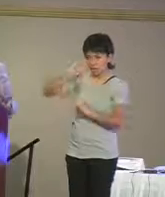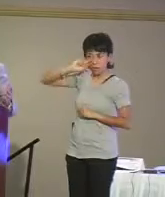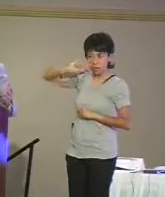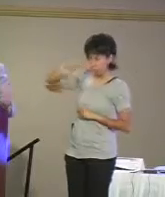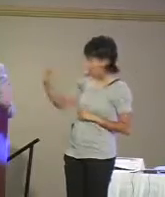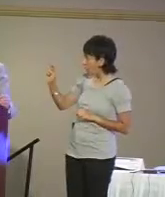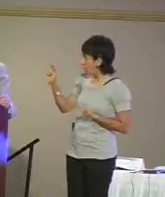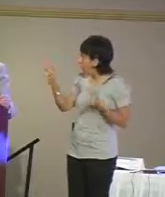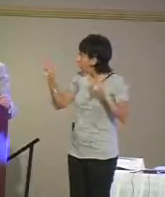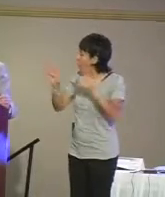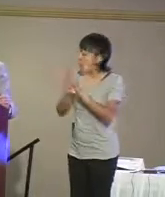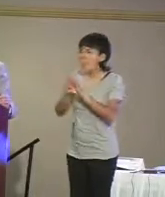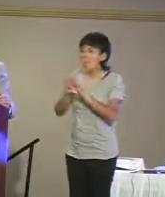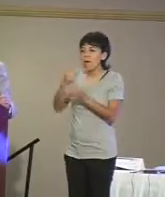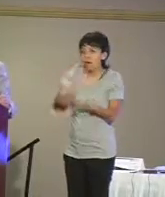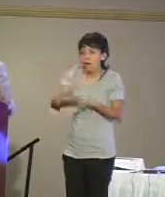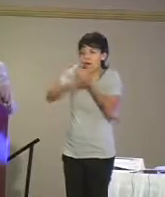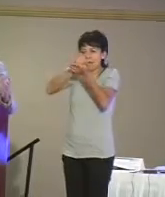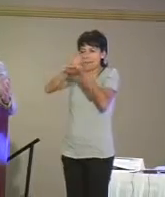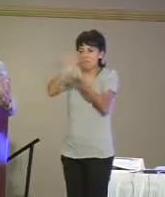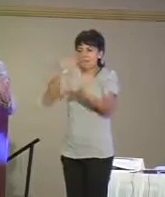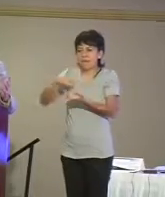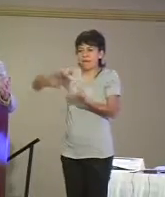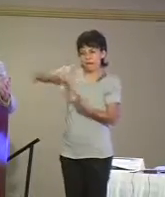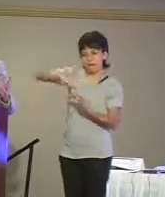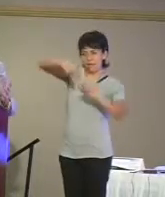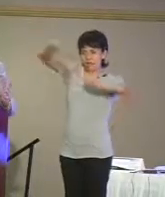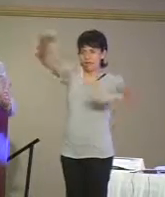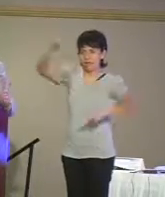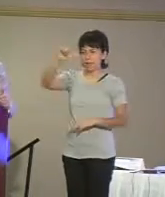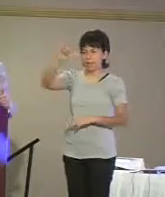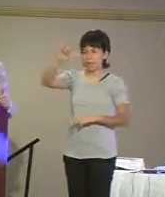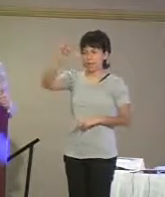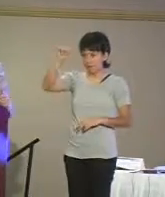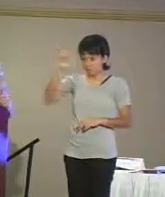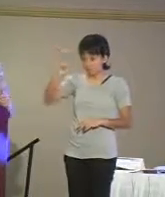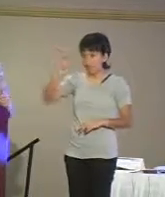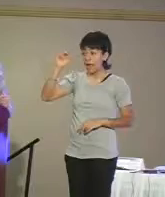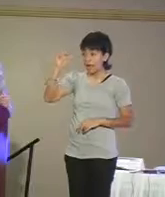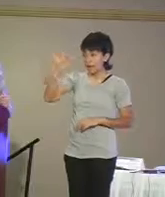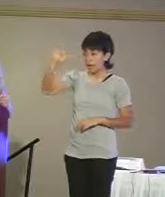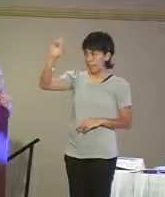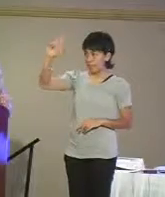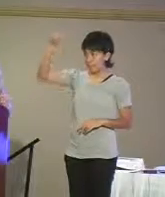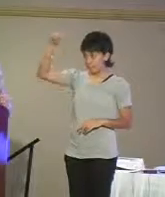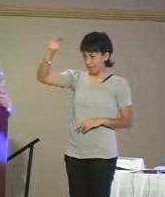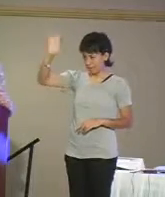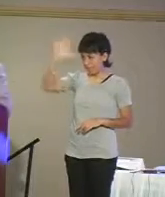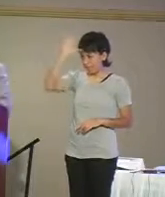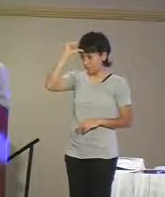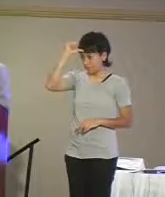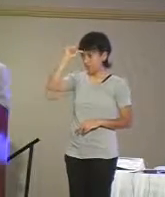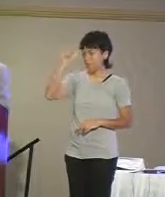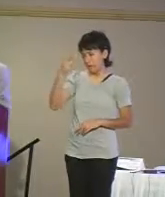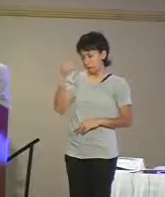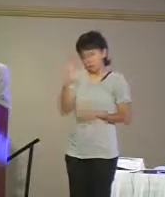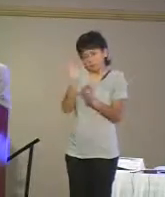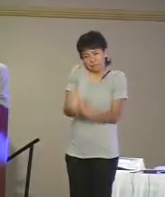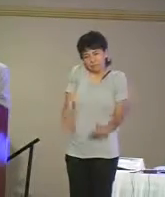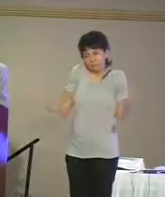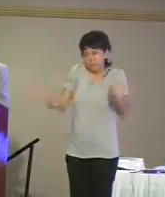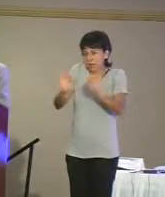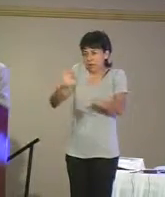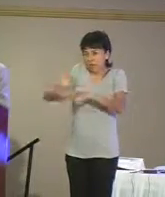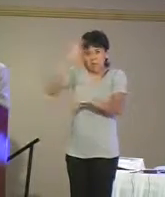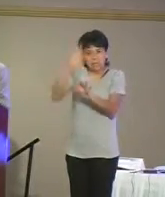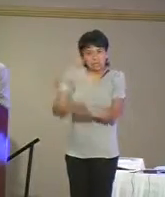crear ADN y para metilar. Recordarán que son los principios fundamentales y que esto nos va a traducir